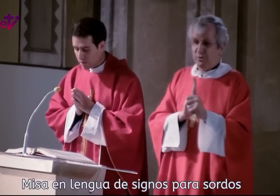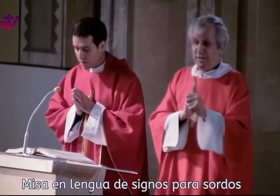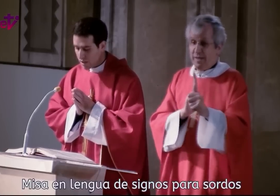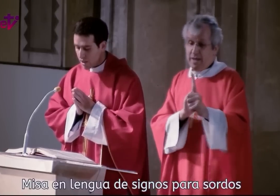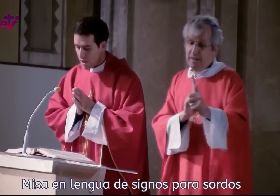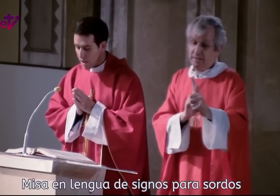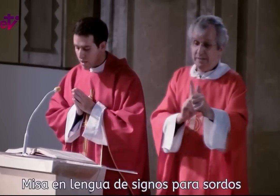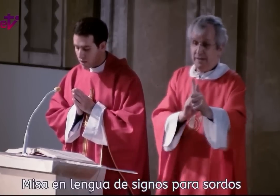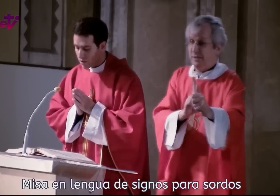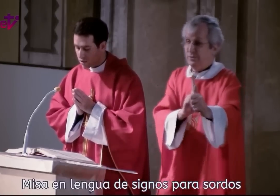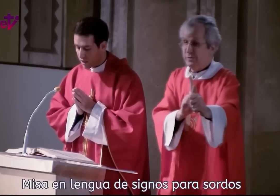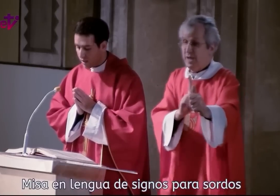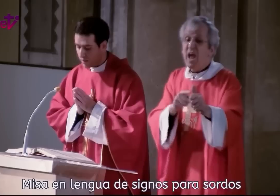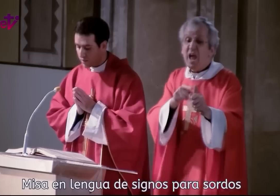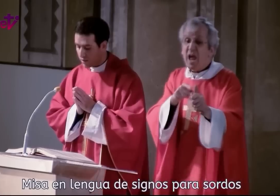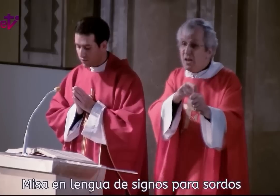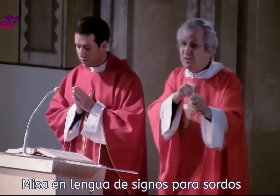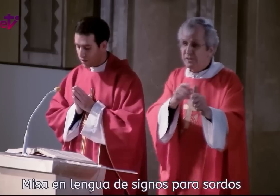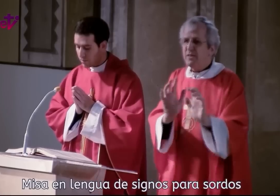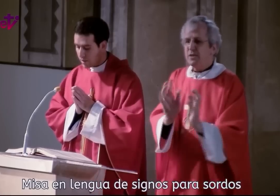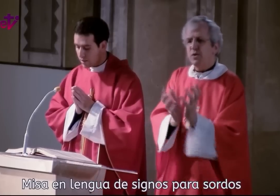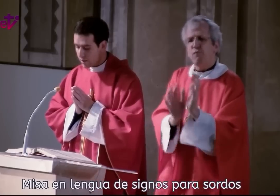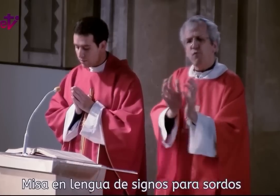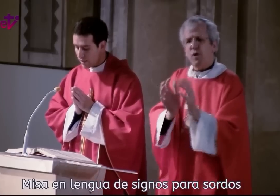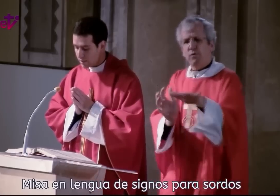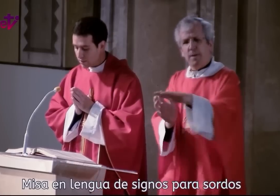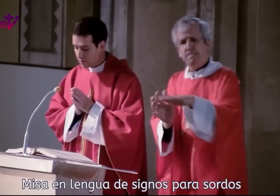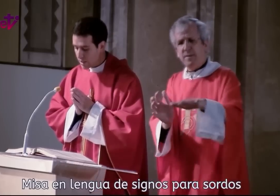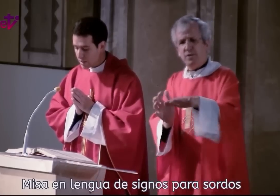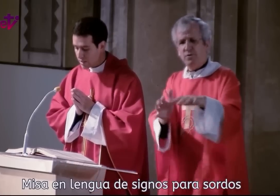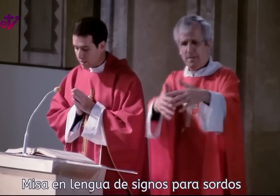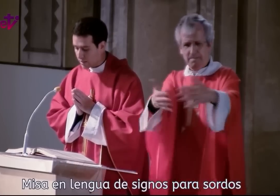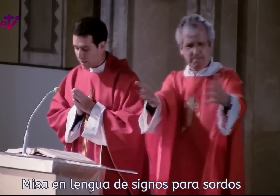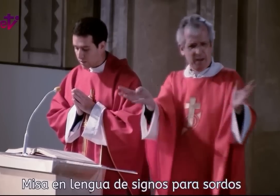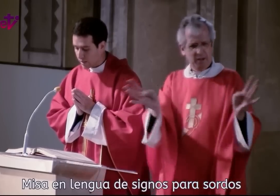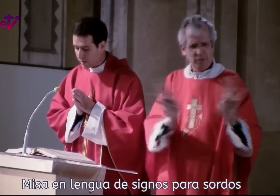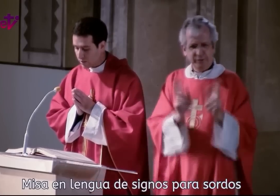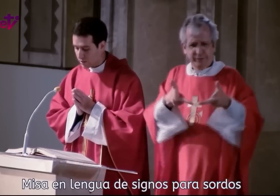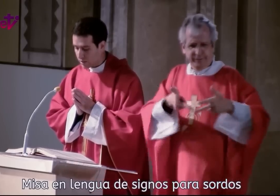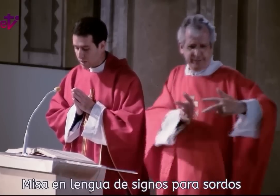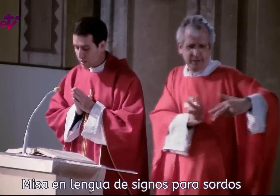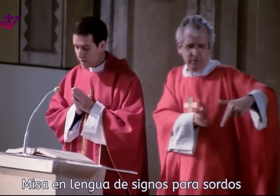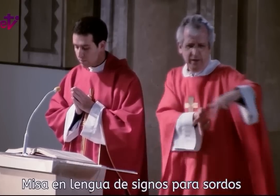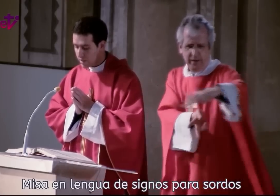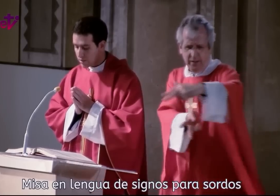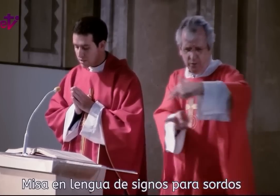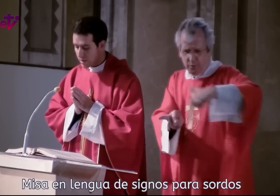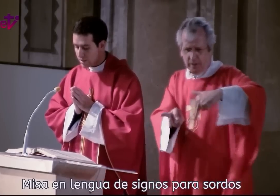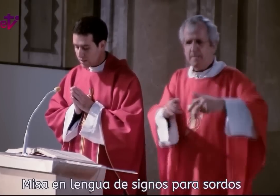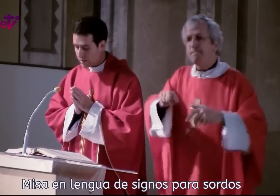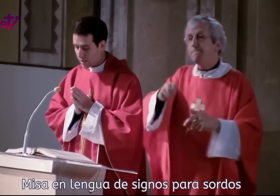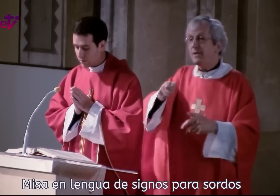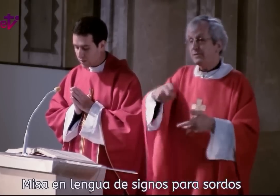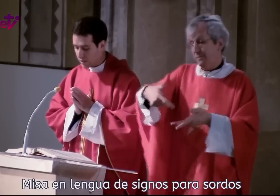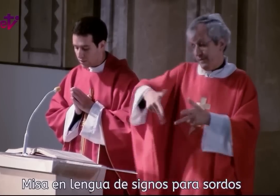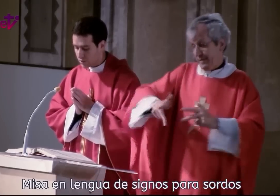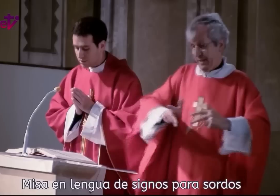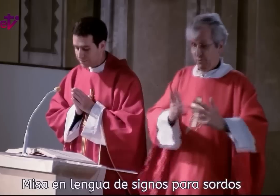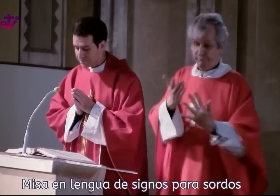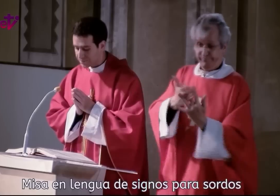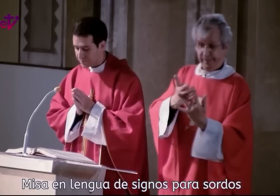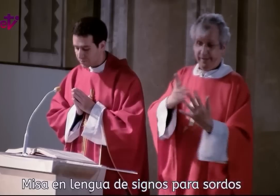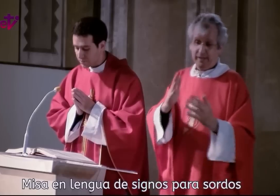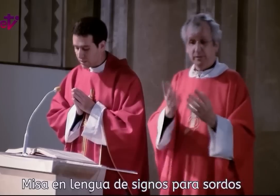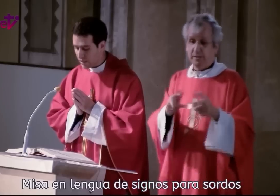lejos. Ellos encendieron fuego en medio del patio, se sentaron alrededor y Pedro estaba sentado entre